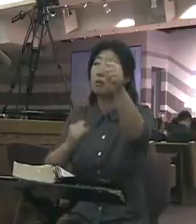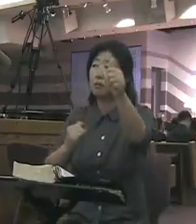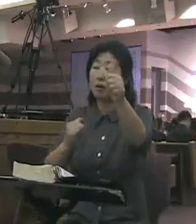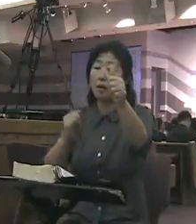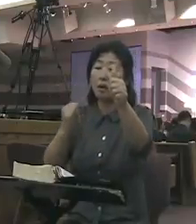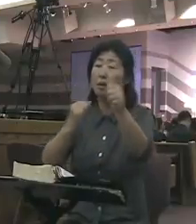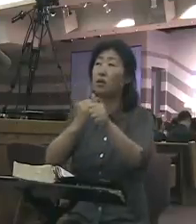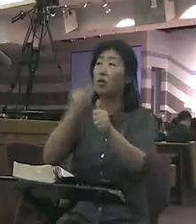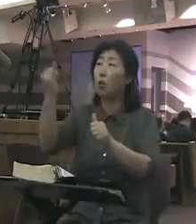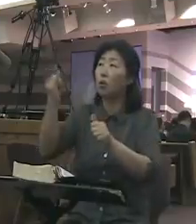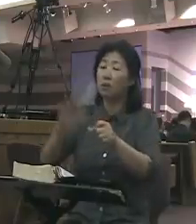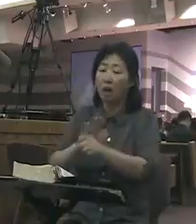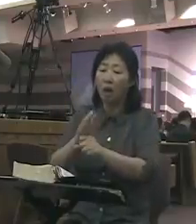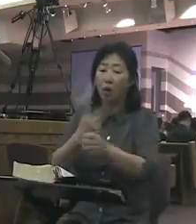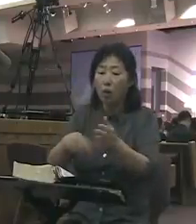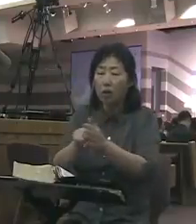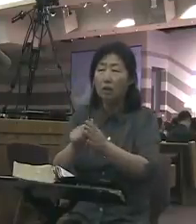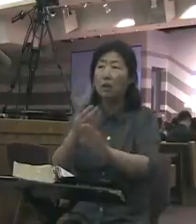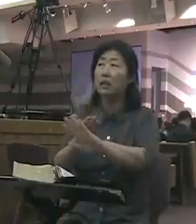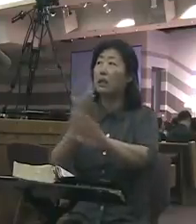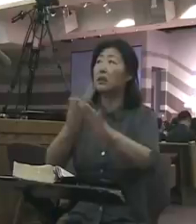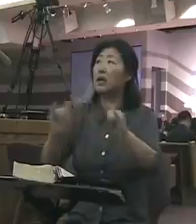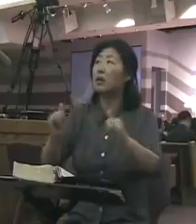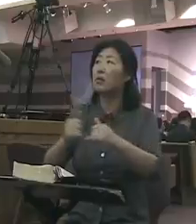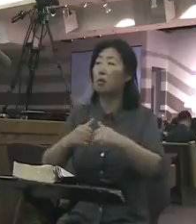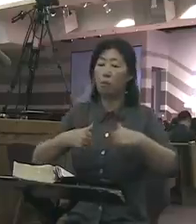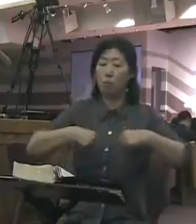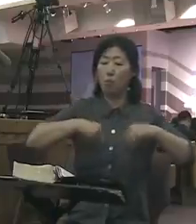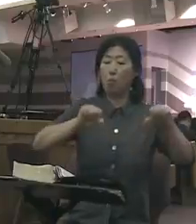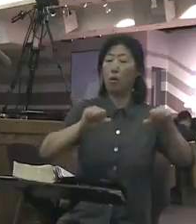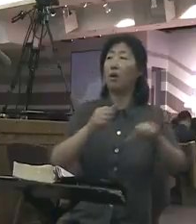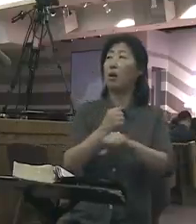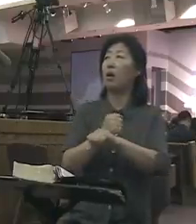위해서는 다른 사람을 포기해야 합니다. 그것이 사랑의 원칙입니다.